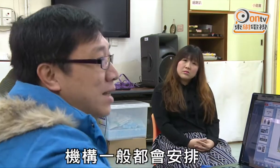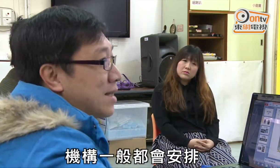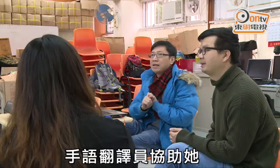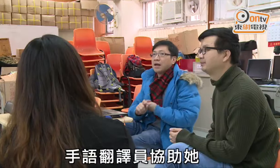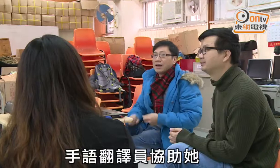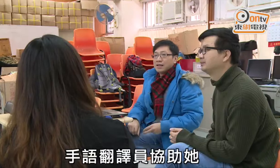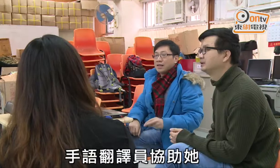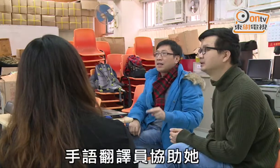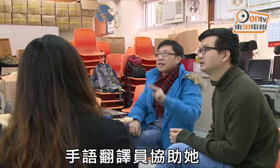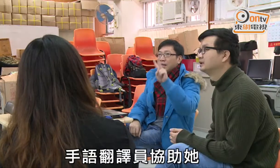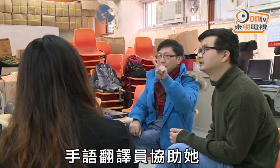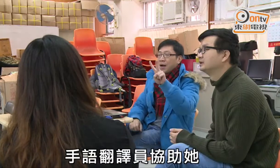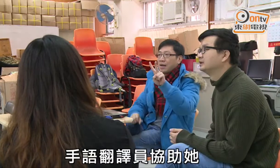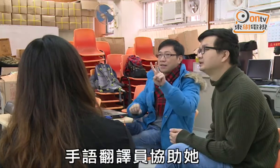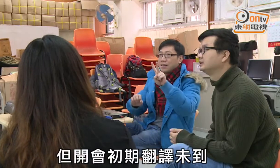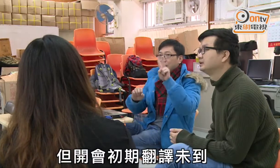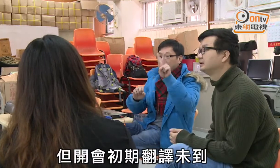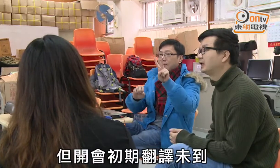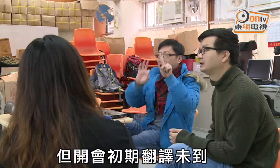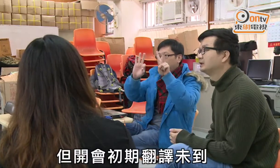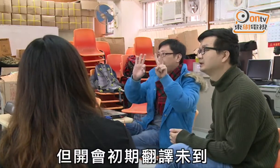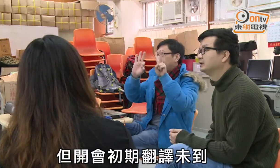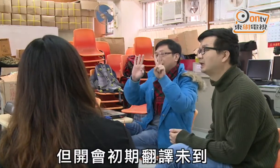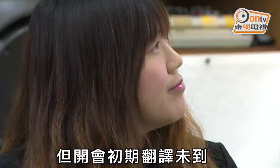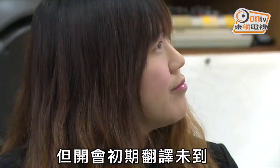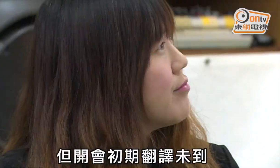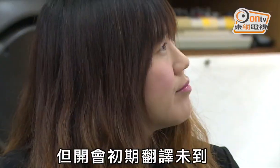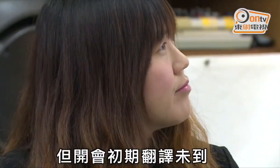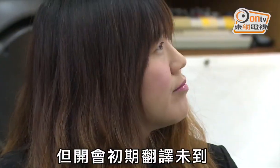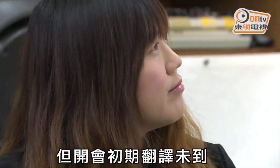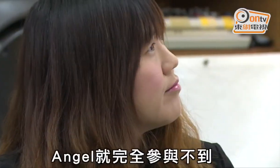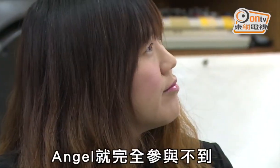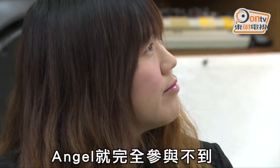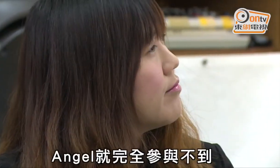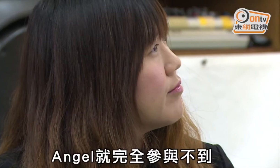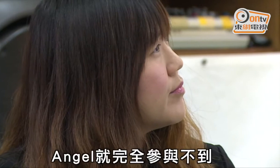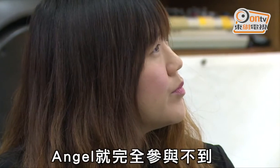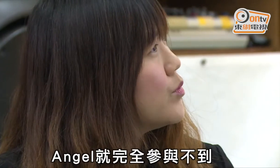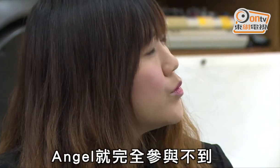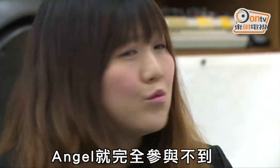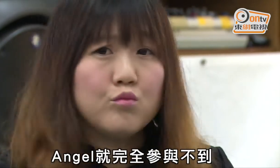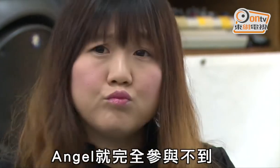排手语翻译员帮佢，但系开会嘅初期翻译未到 ，Angel 就完全参与唔